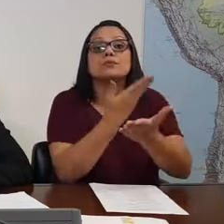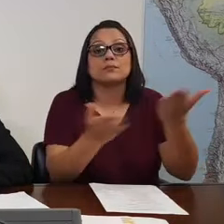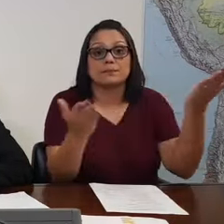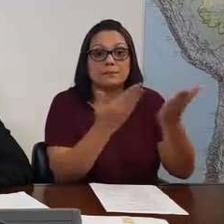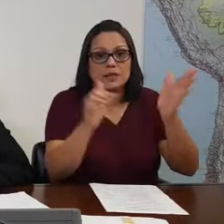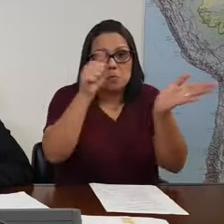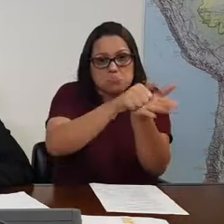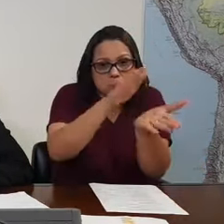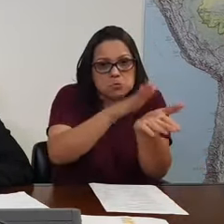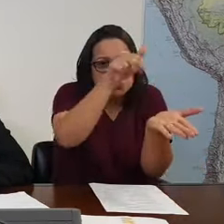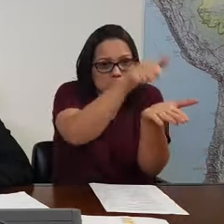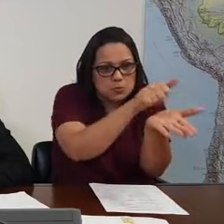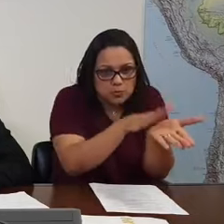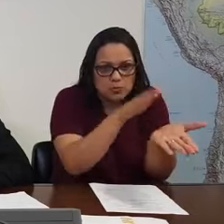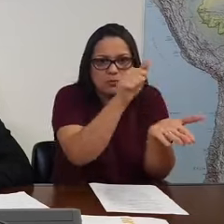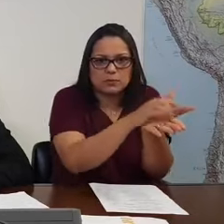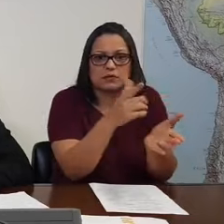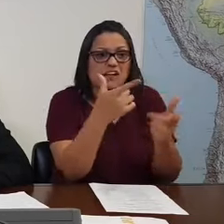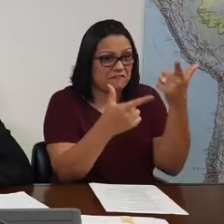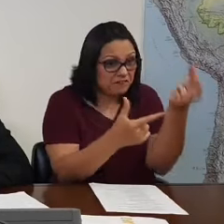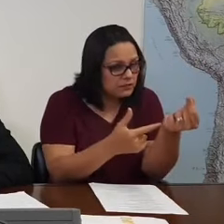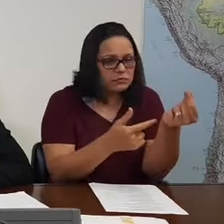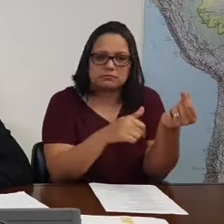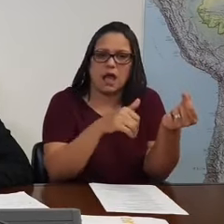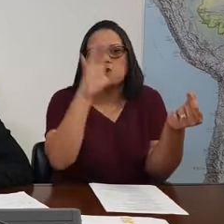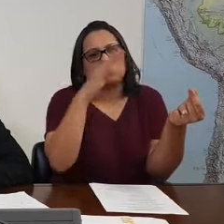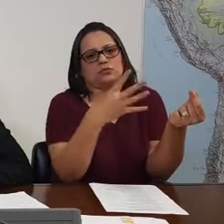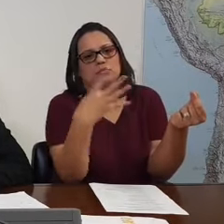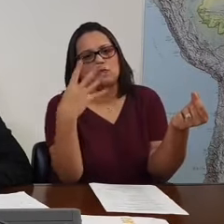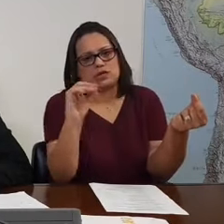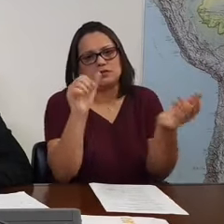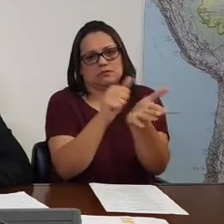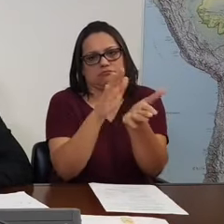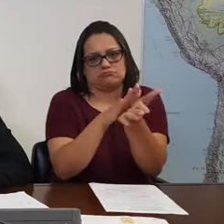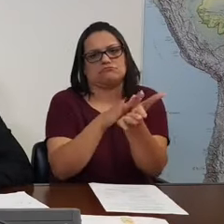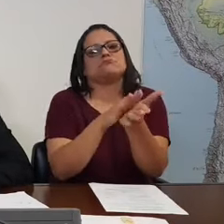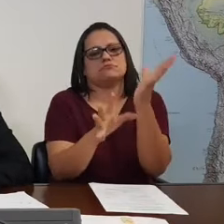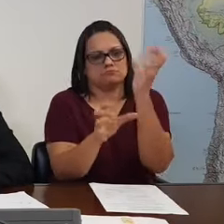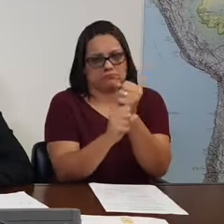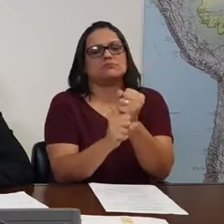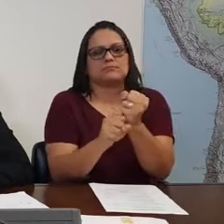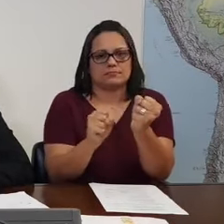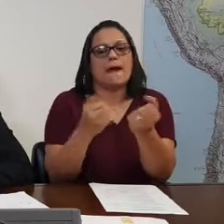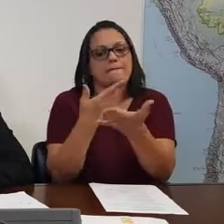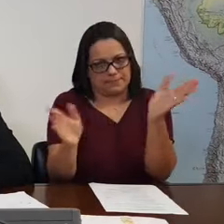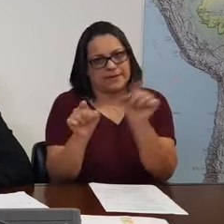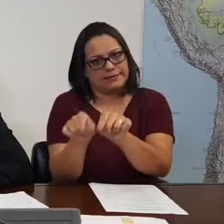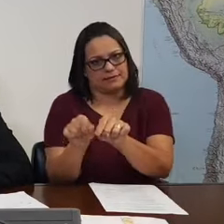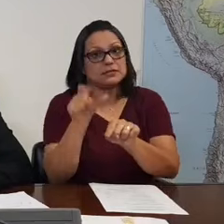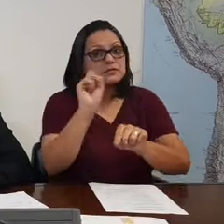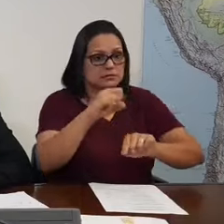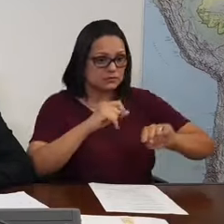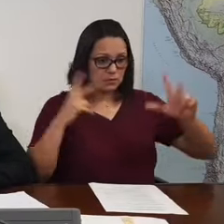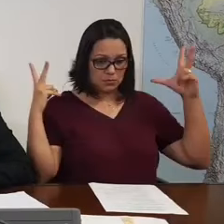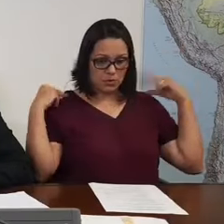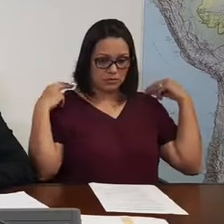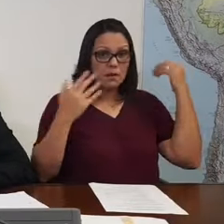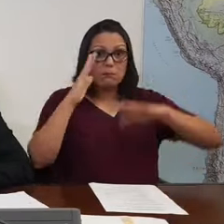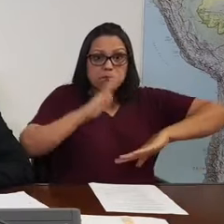aí o lastro de pontos, né, acumulados durante o período para 40 pontos. Isso para quem é motorista profissional e